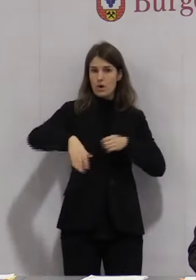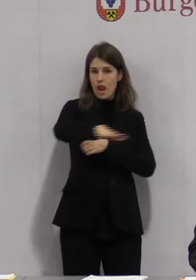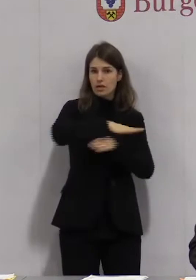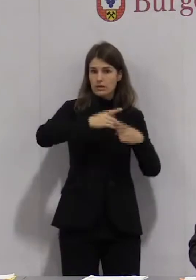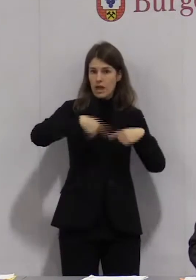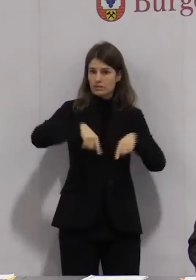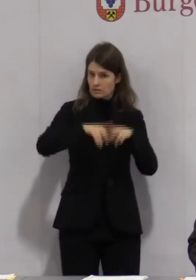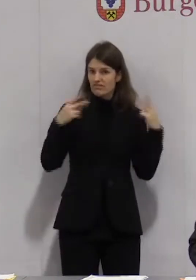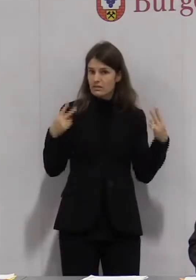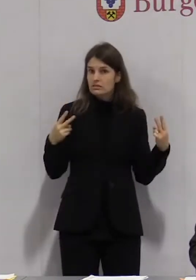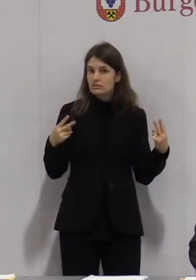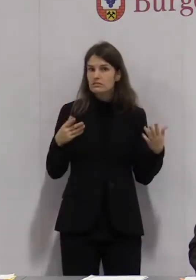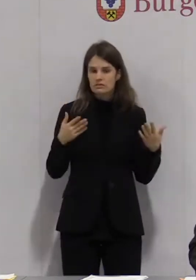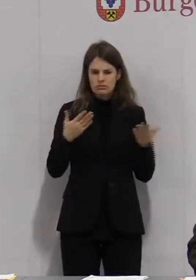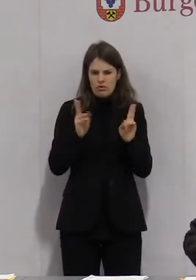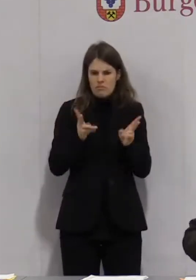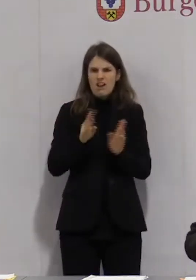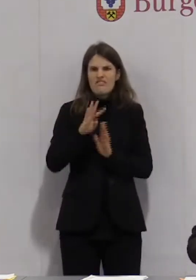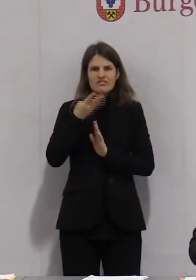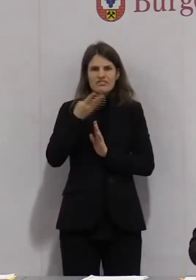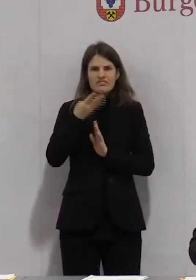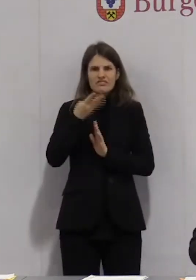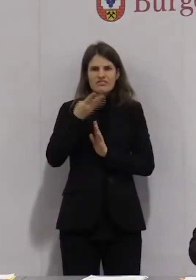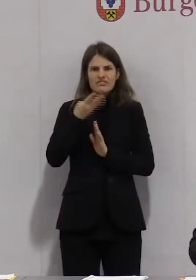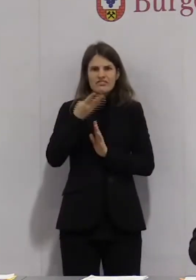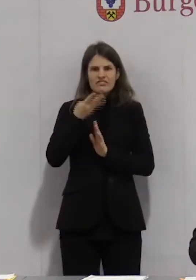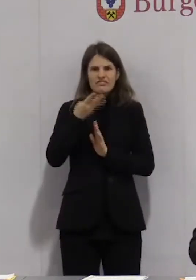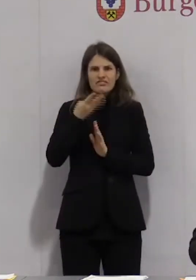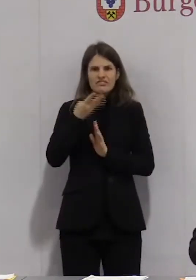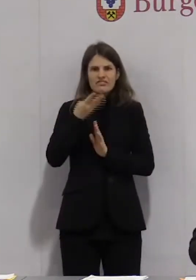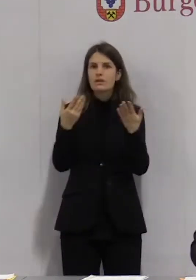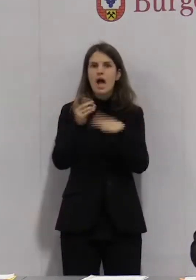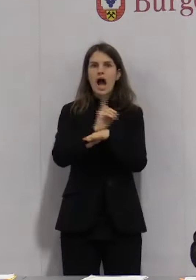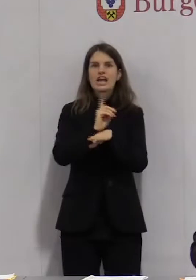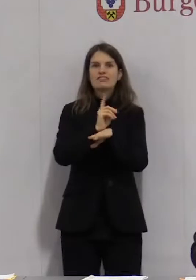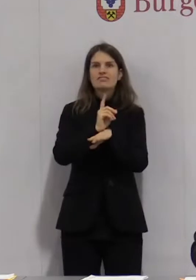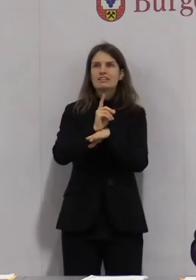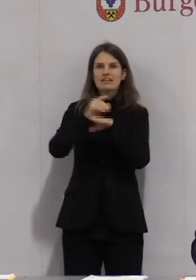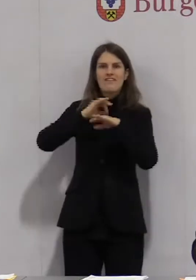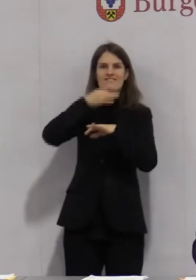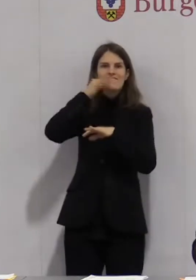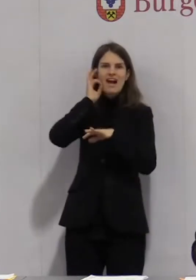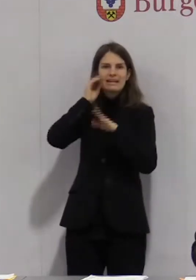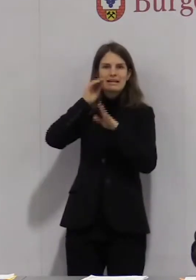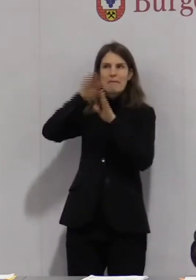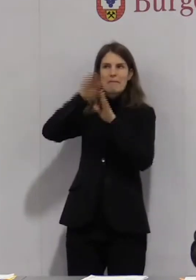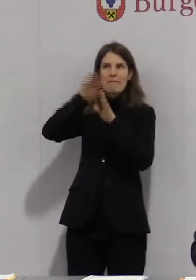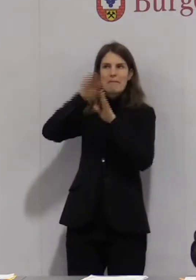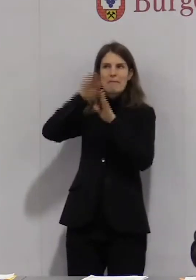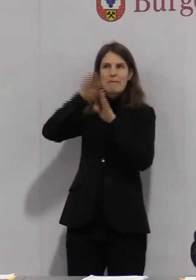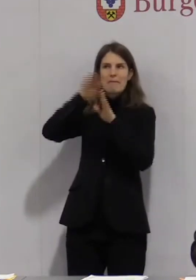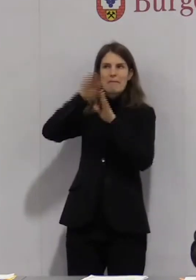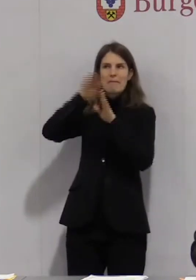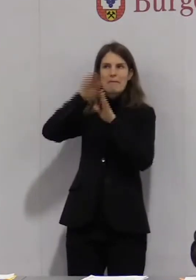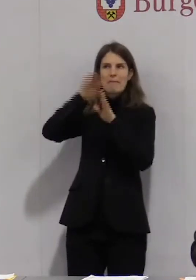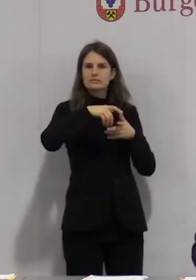normale Zeiten wären, am 4. Advent planmäßig auch die Veranstaltung Advent in den Weinbergen in Rossbach und